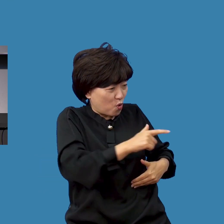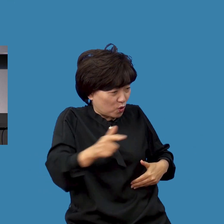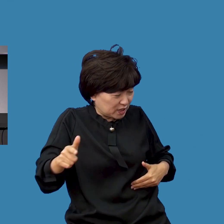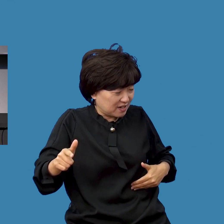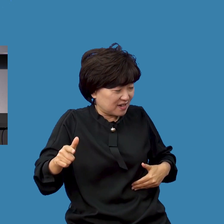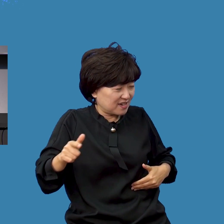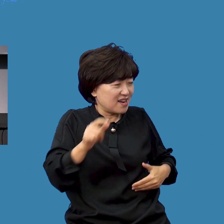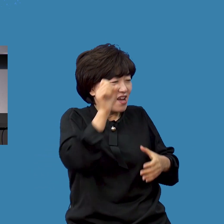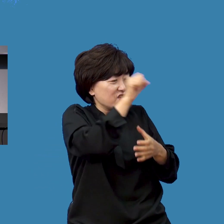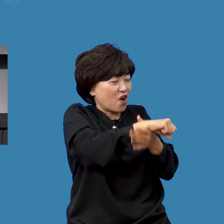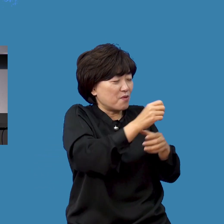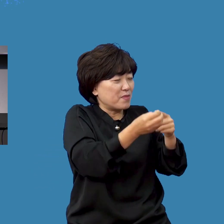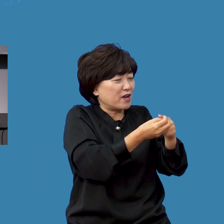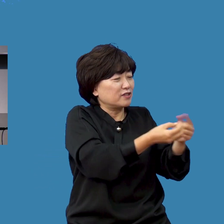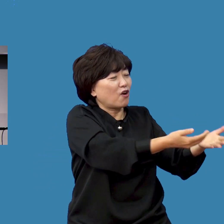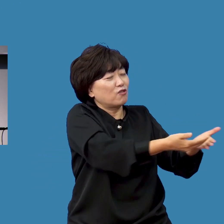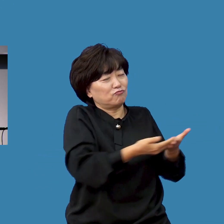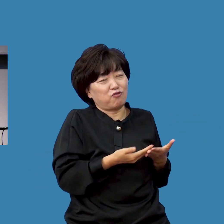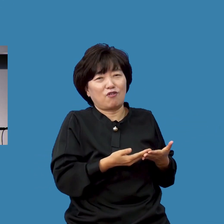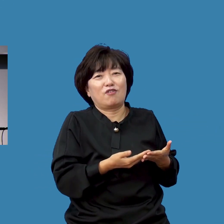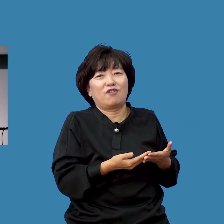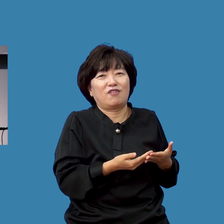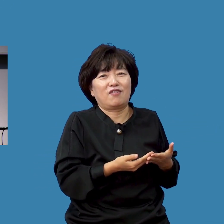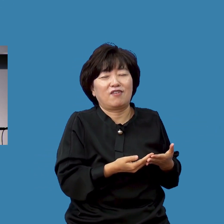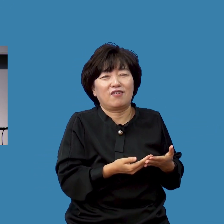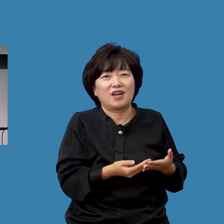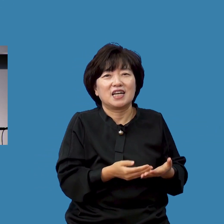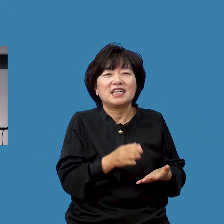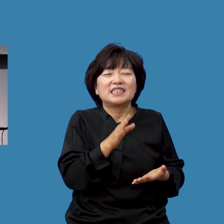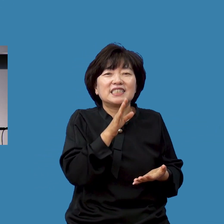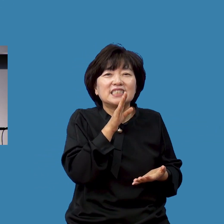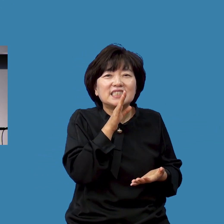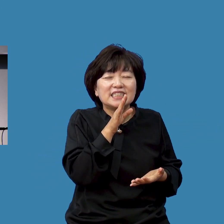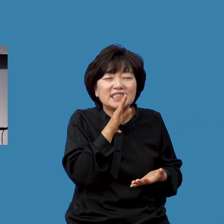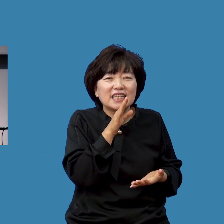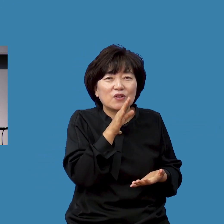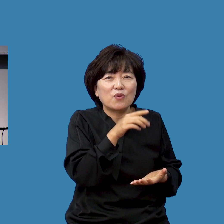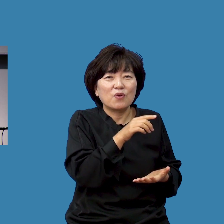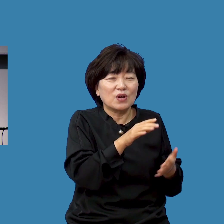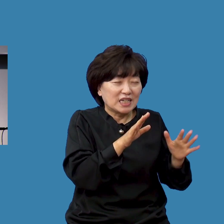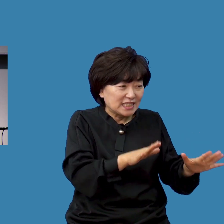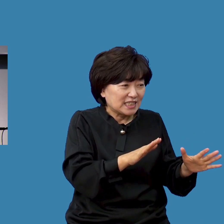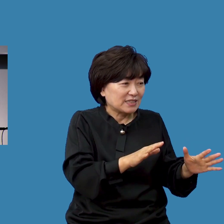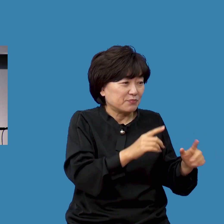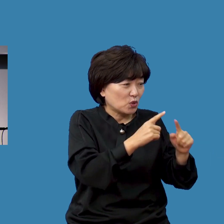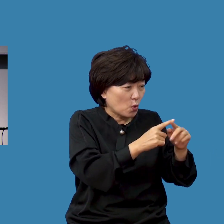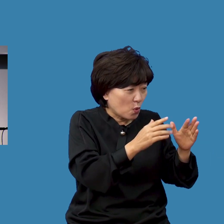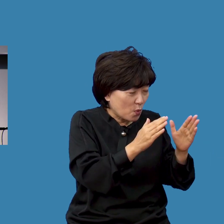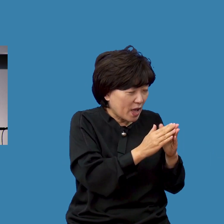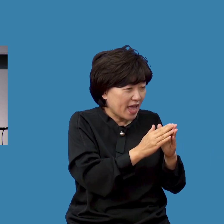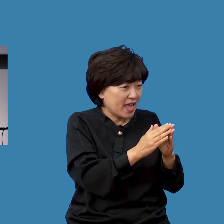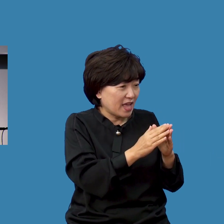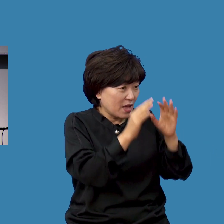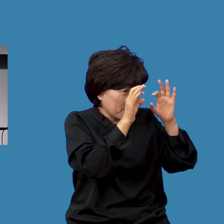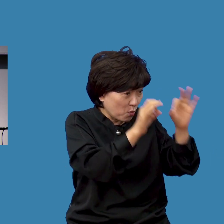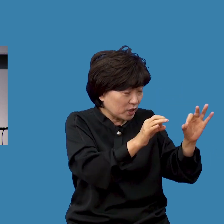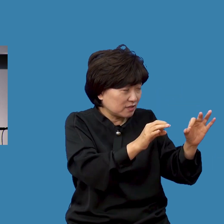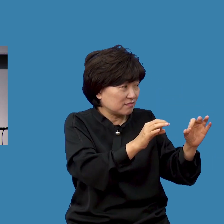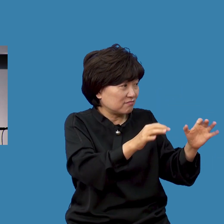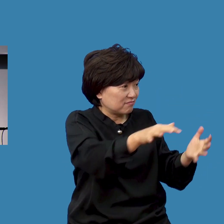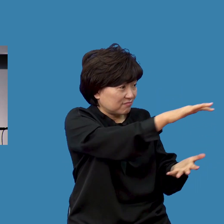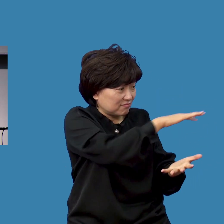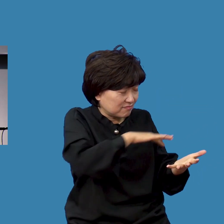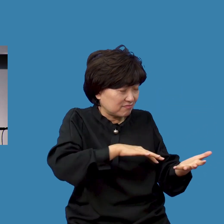하나님이 심은 것에 대한 열매로 거두게 하신다는 거야. 실제로 그 열매인 보이는 사람들과 교회도 보이는 열매로